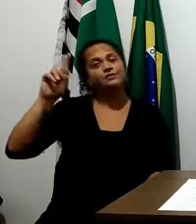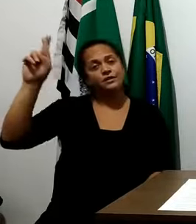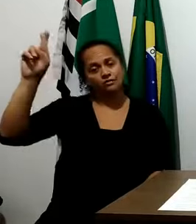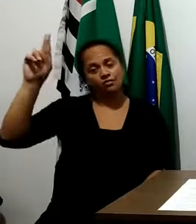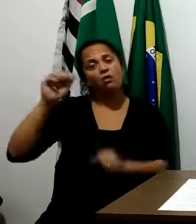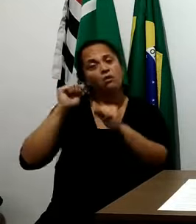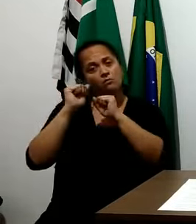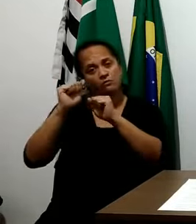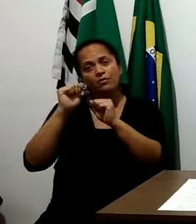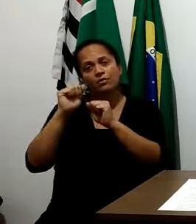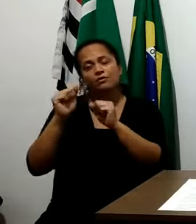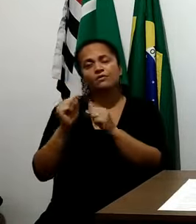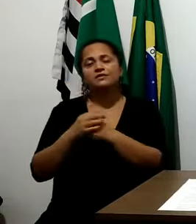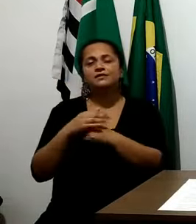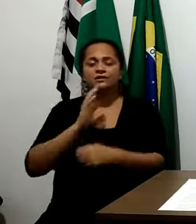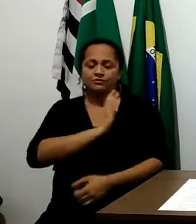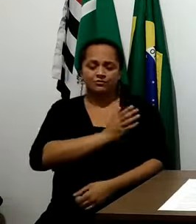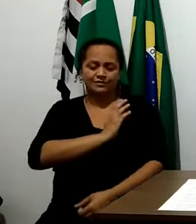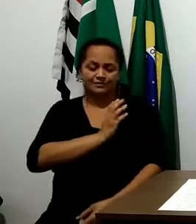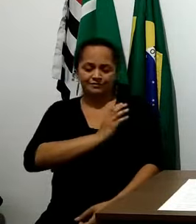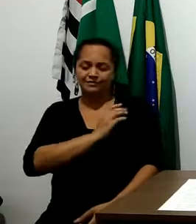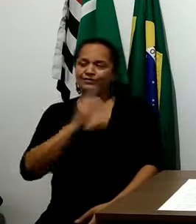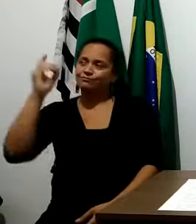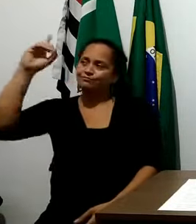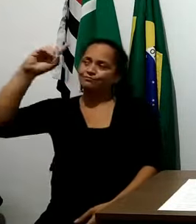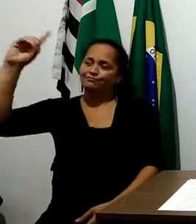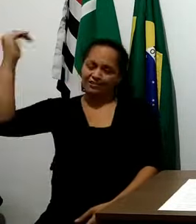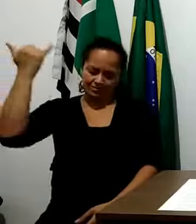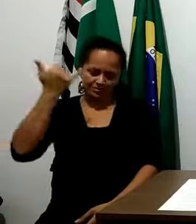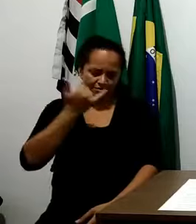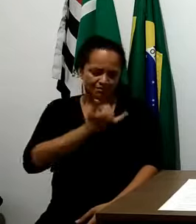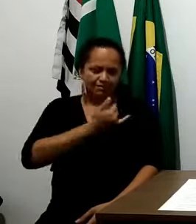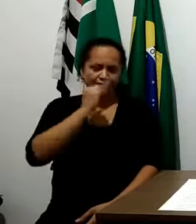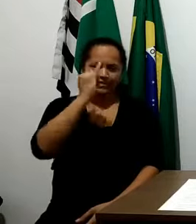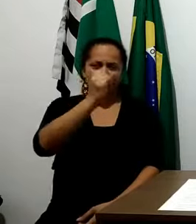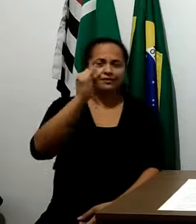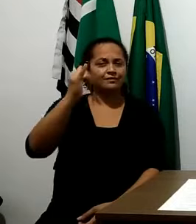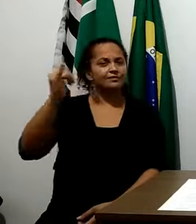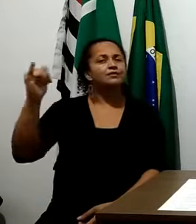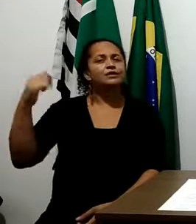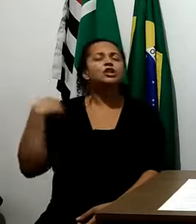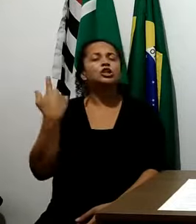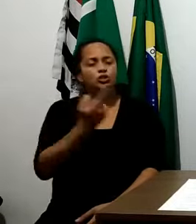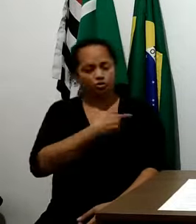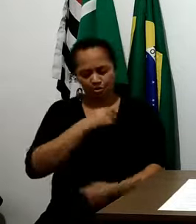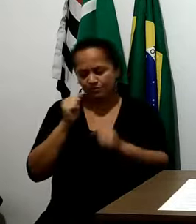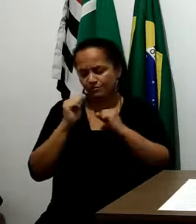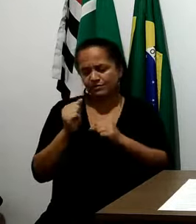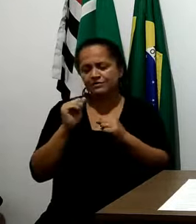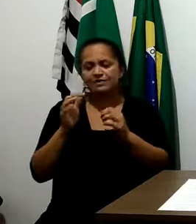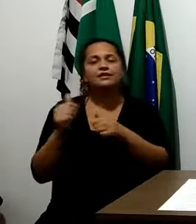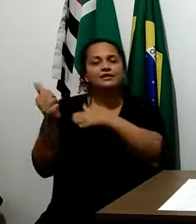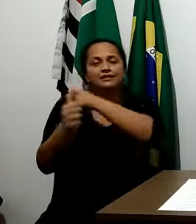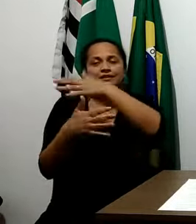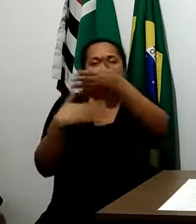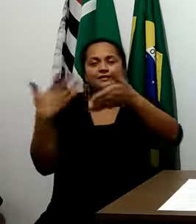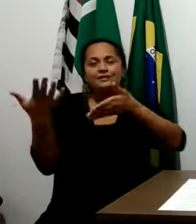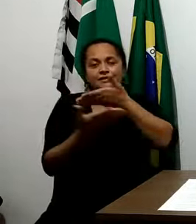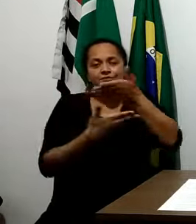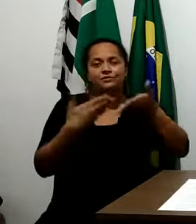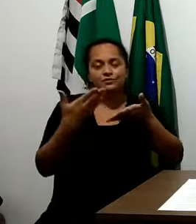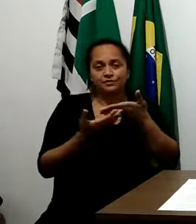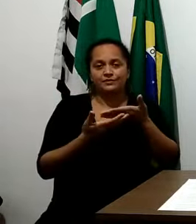possa confirmar esta palavra nos nossos corações, que nós possamos mudar a nossa história, tomar uma decisão de